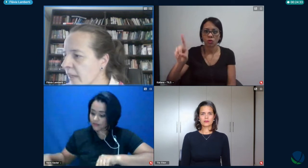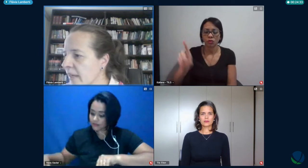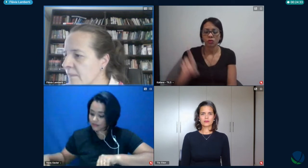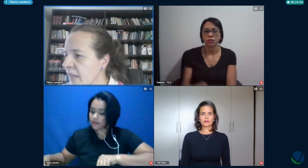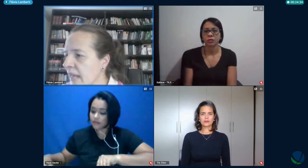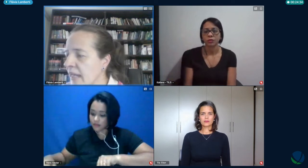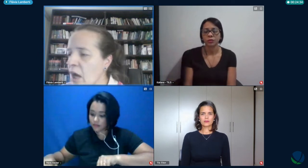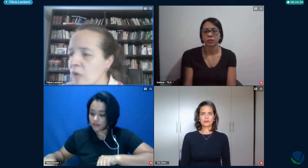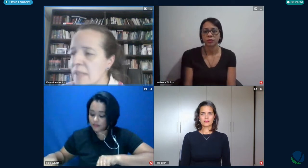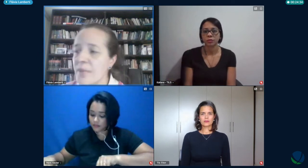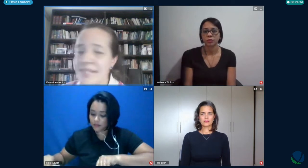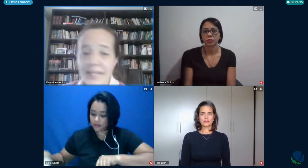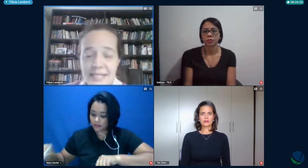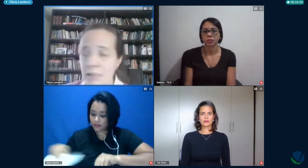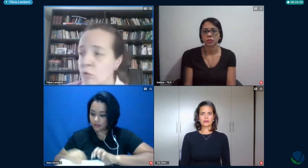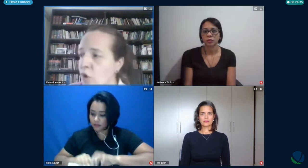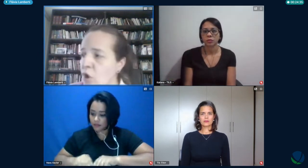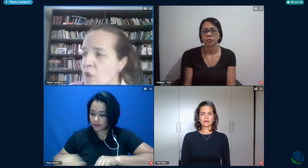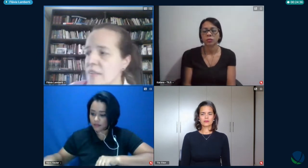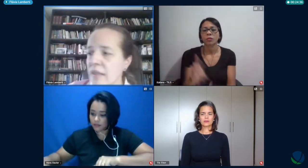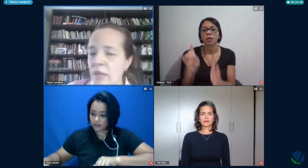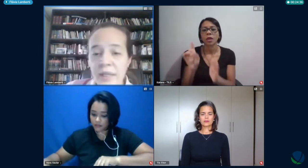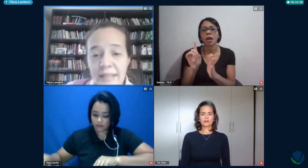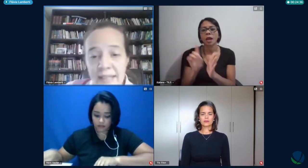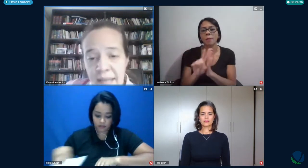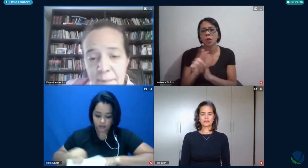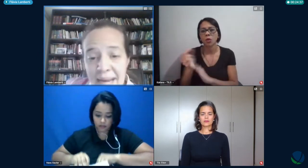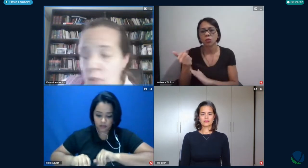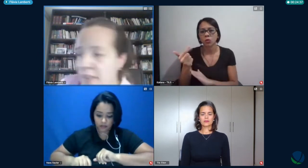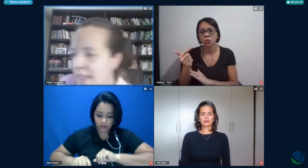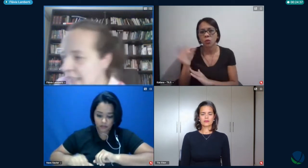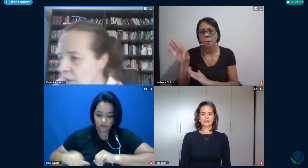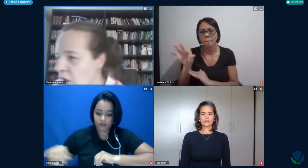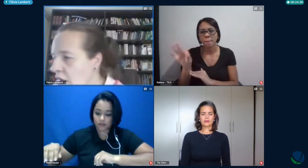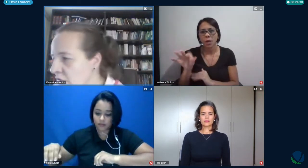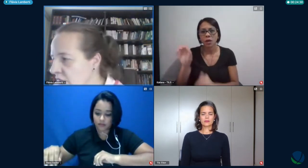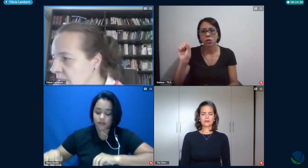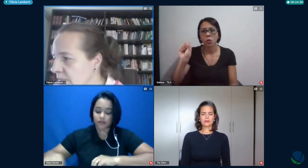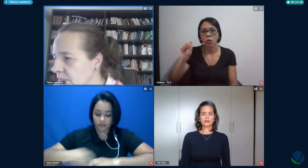né? Logo depois da questão 12, na página